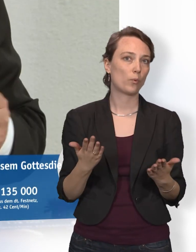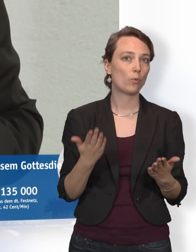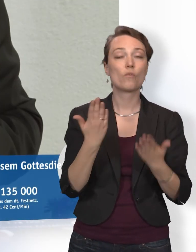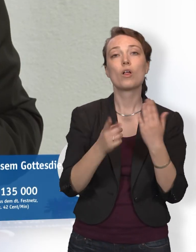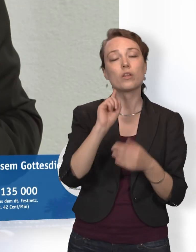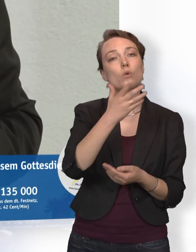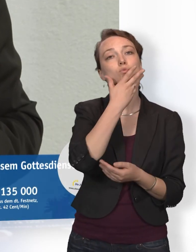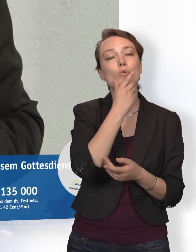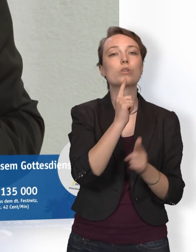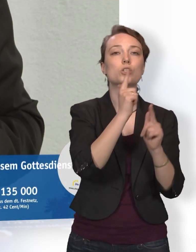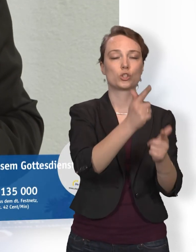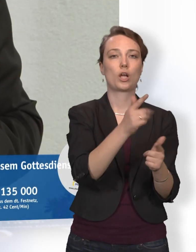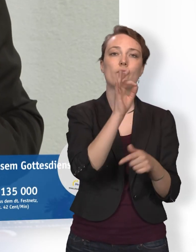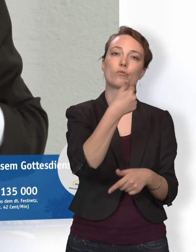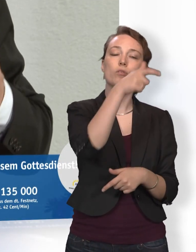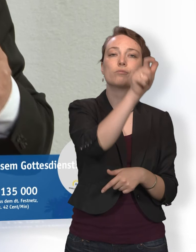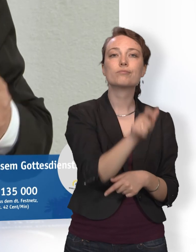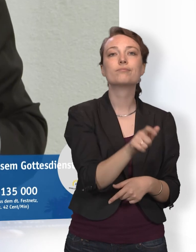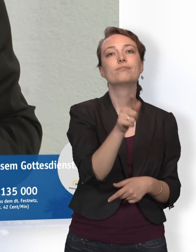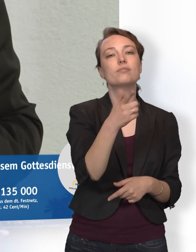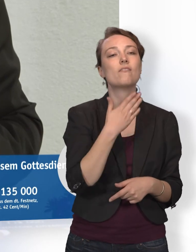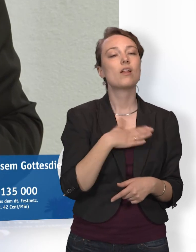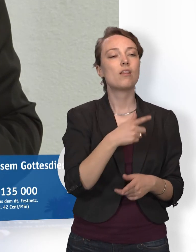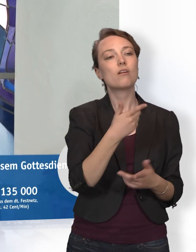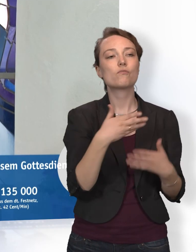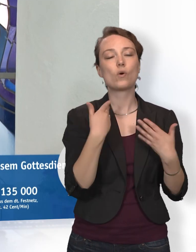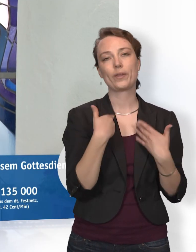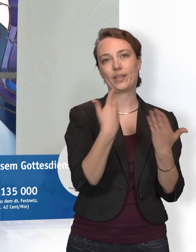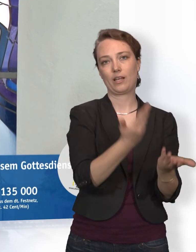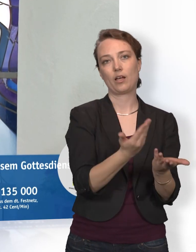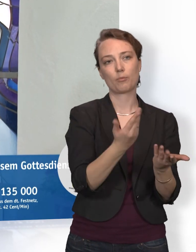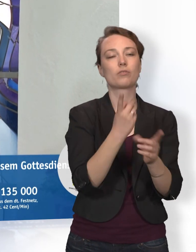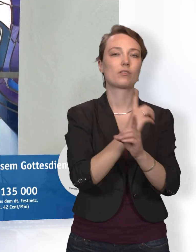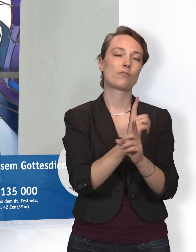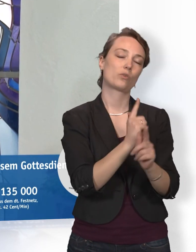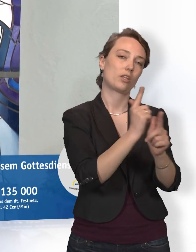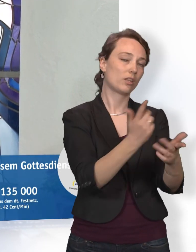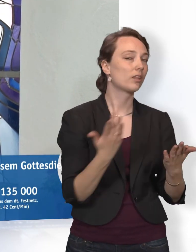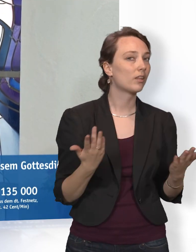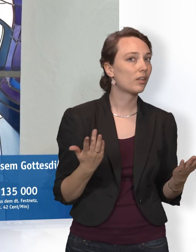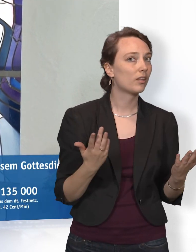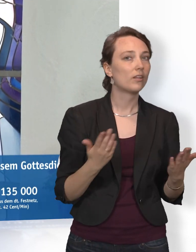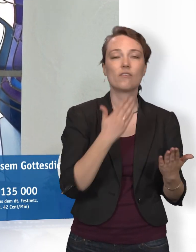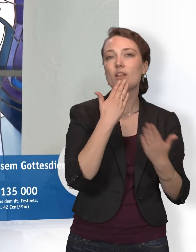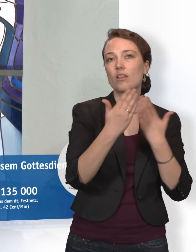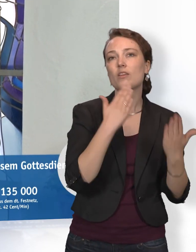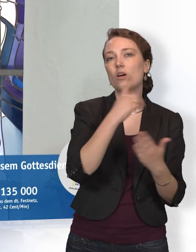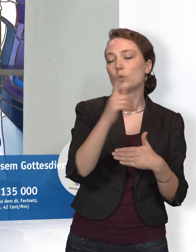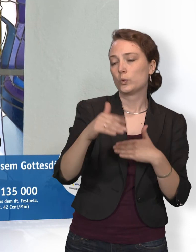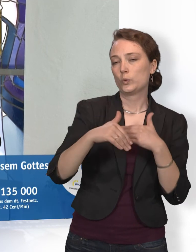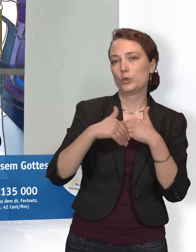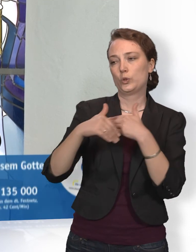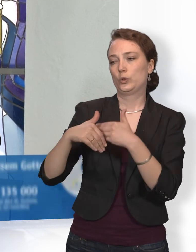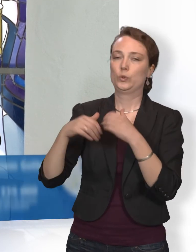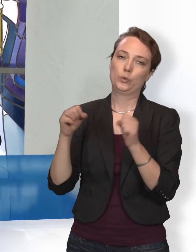auch ein schönes Geschenk für einen Menschen, den Sie gerne erfreuen möchten. Ganz herzlichen Dank für alle Unterstützung, die Sie